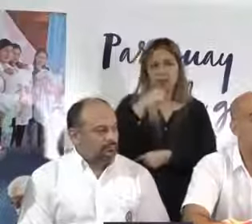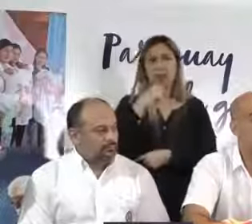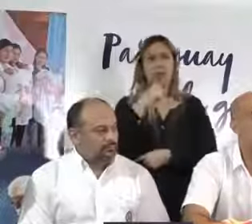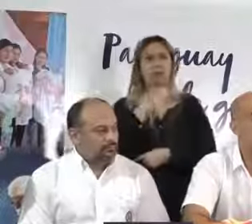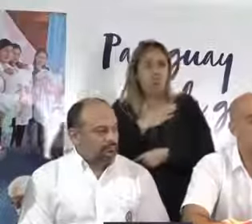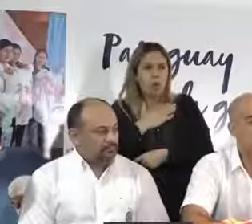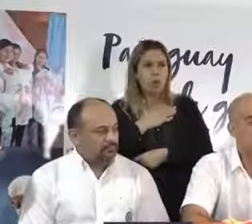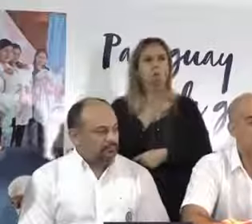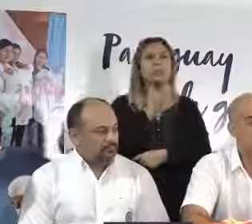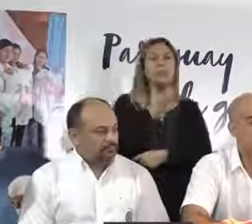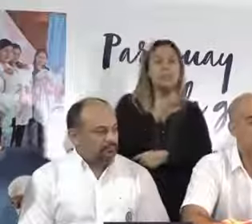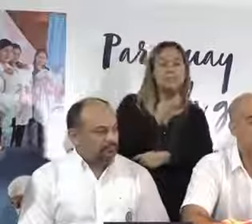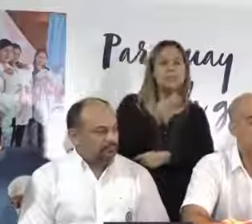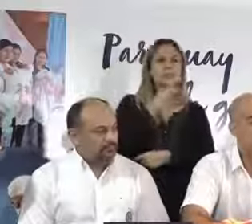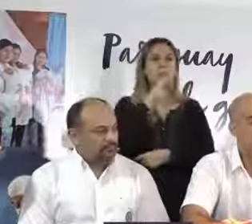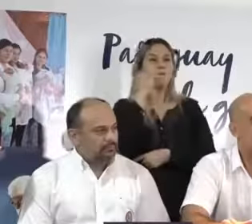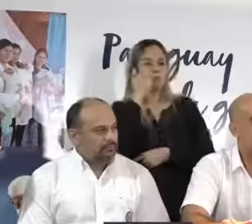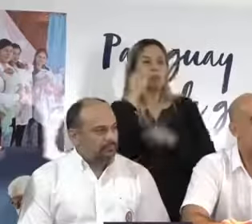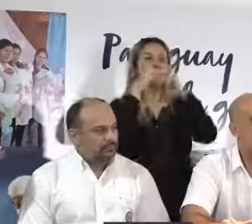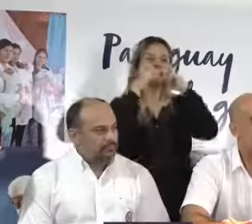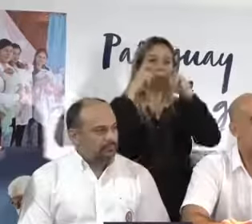¿verdad? Perdón, la segunda pregunta era...